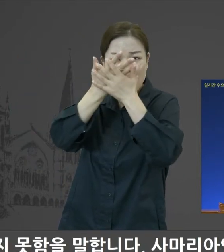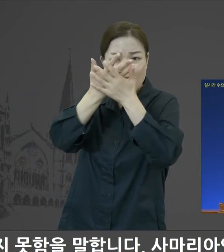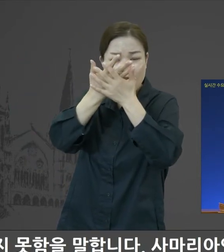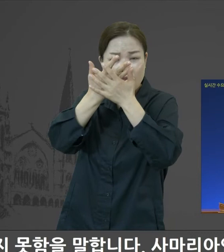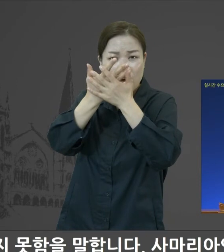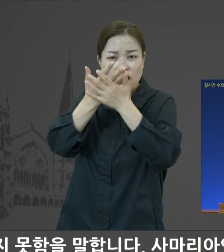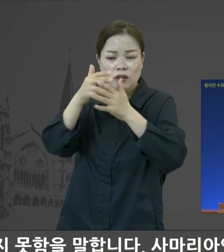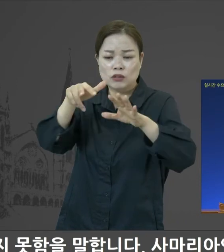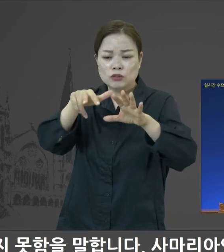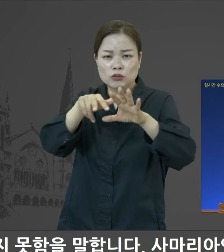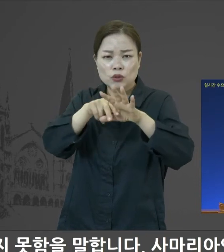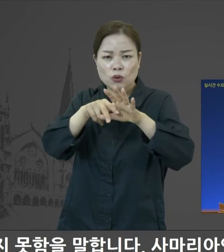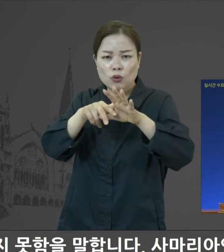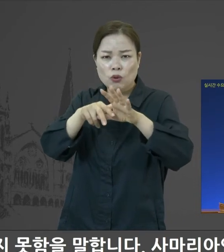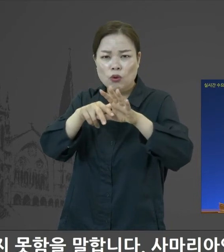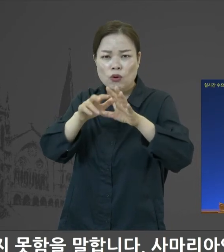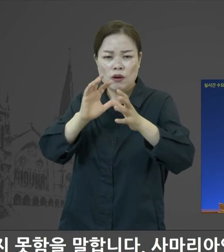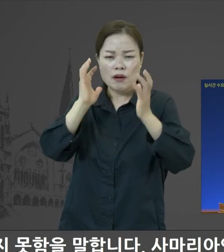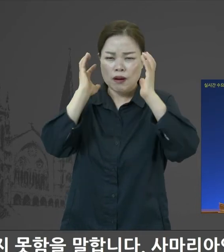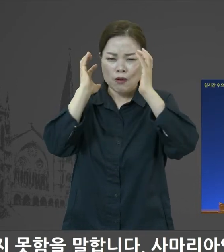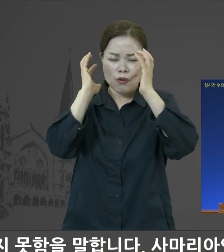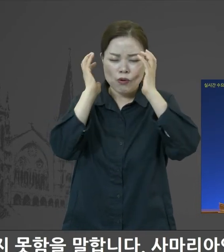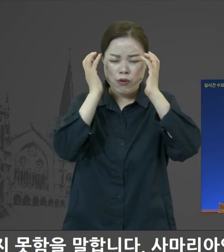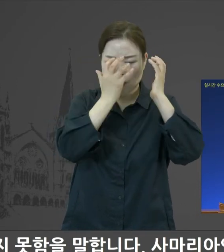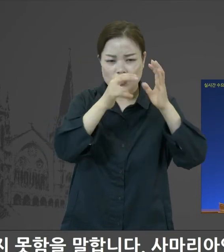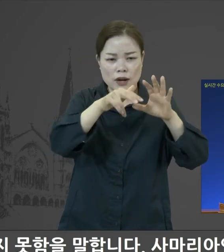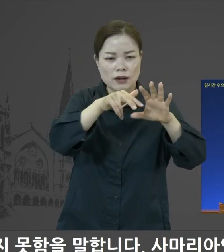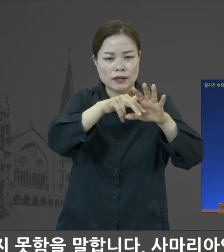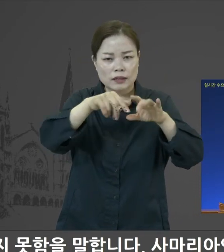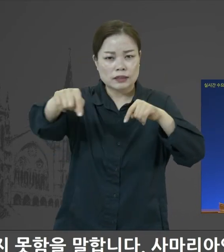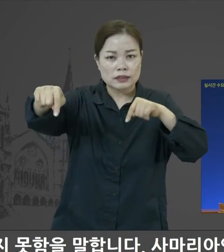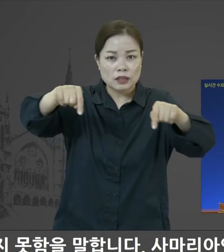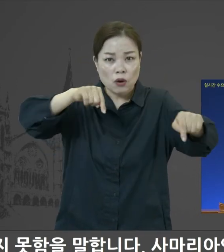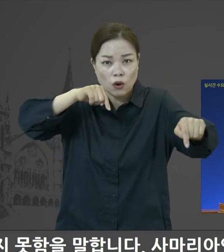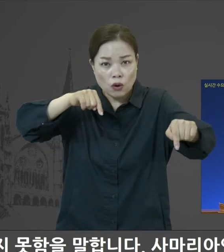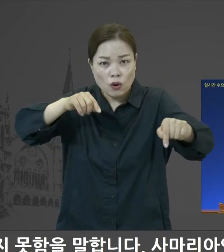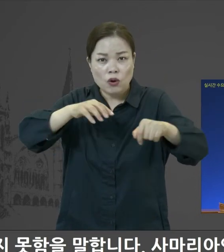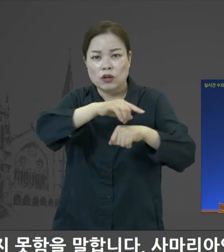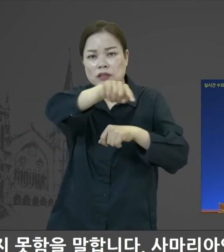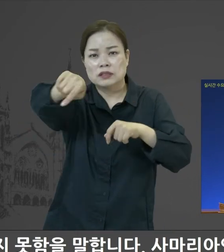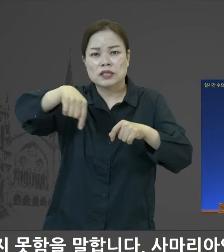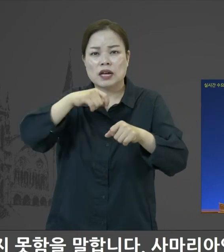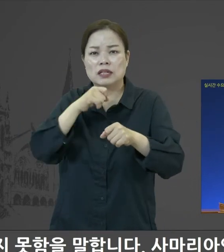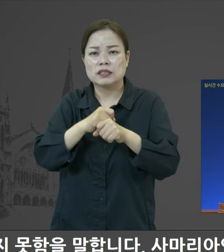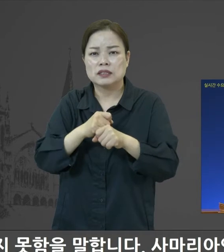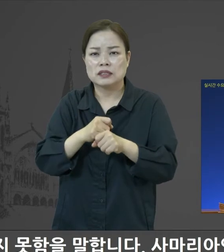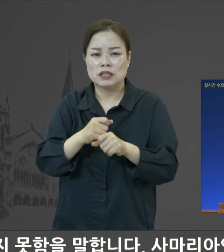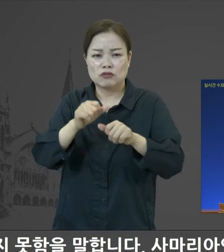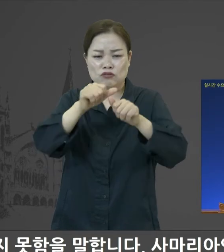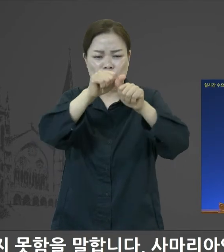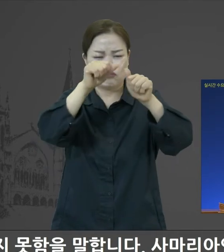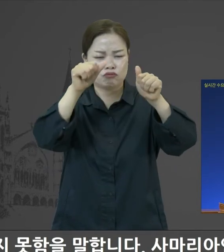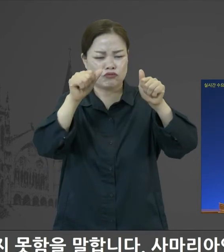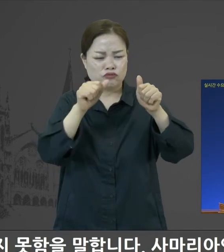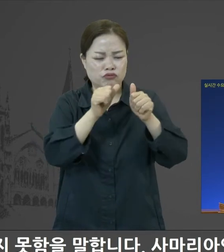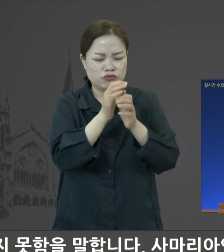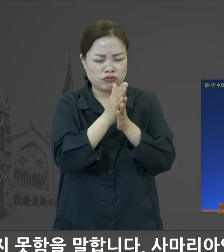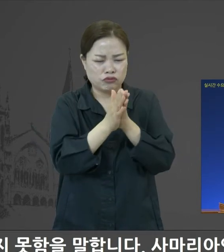또 종교 혼합 정책에 따라서 우상 숭배의 요소가 예배 안으로 상당히 들어와